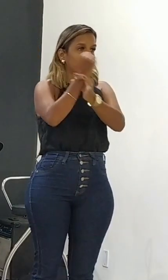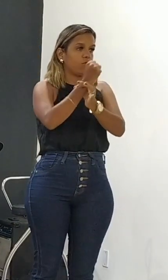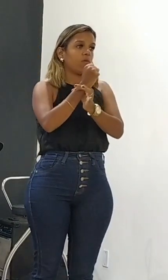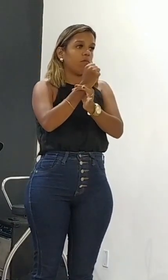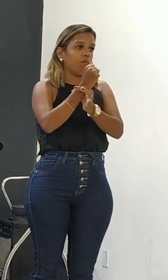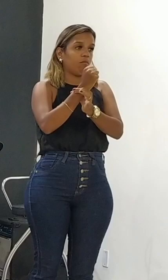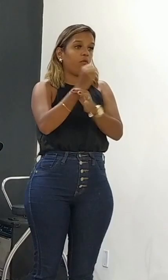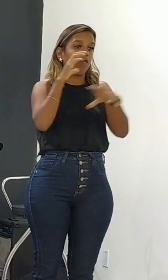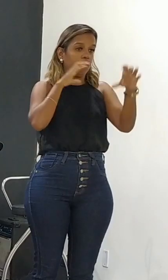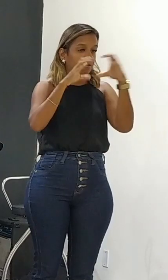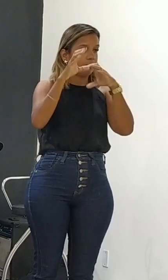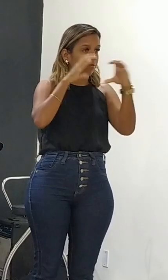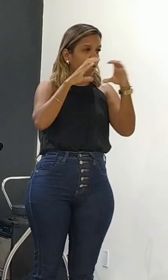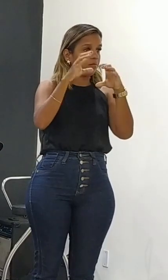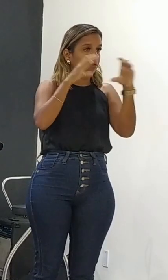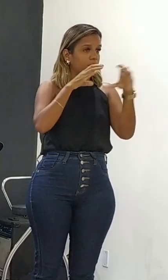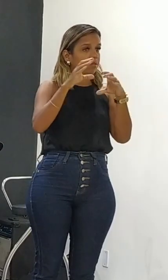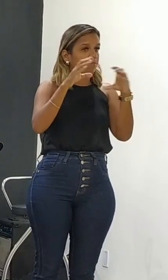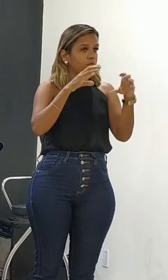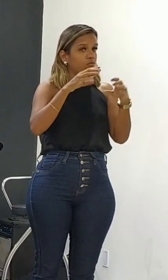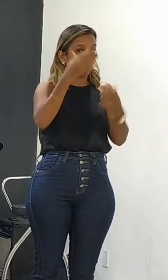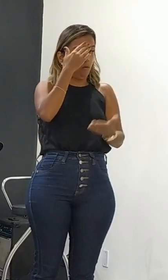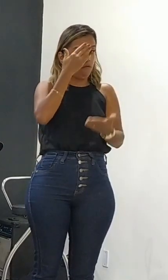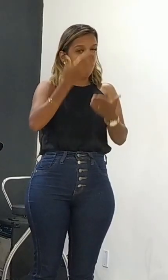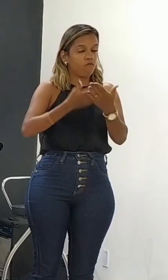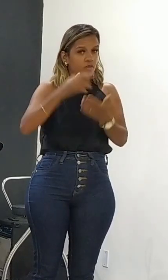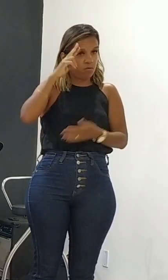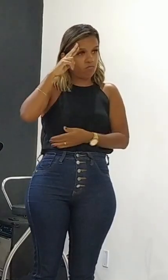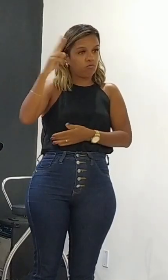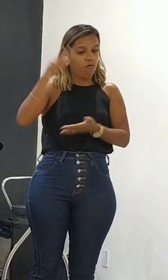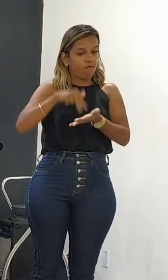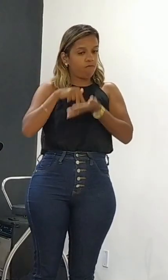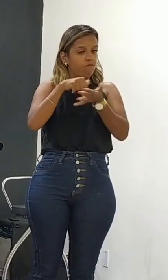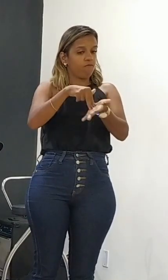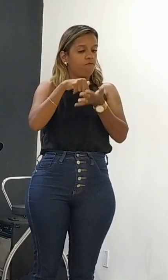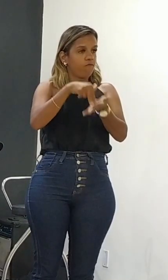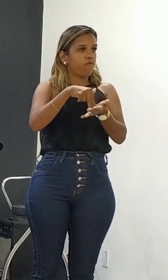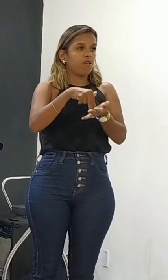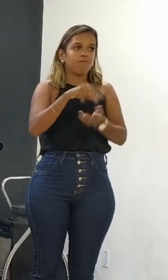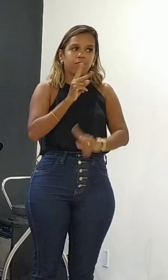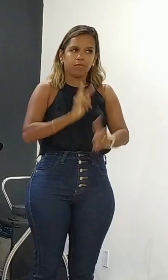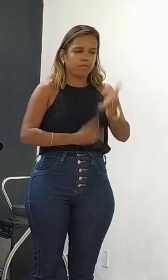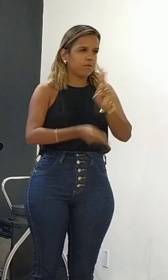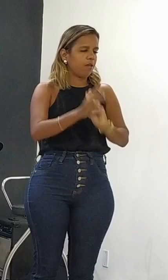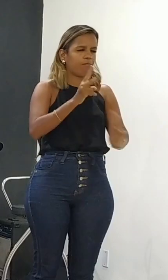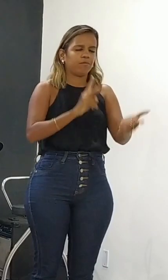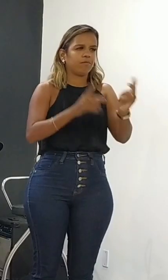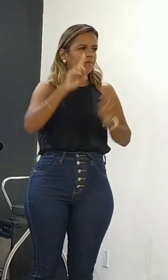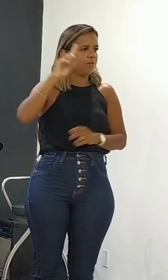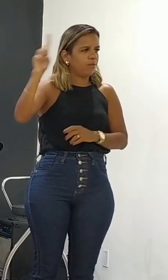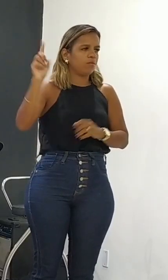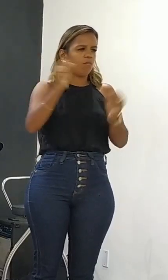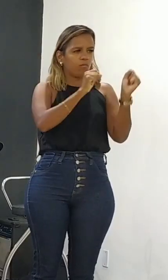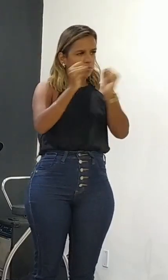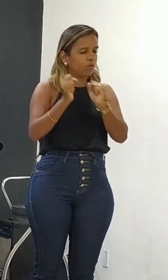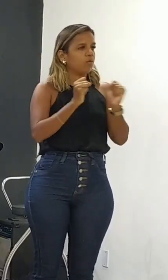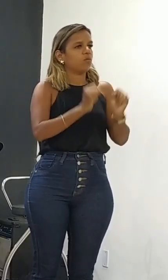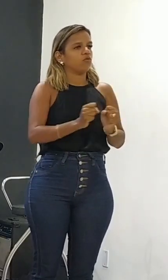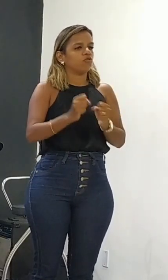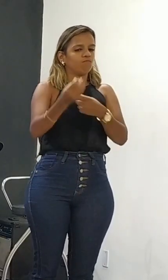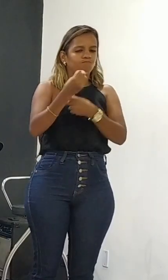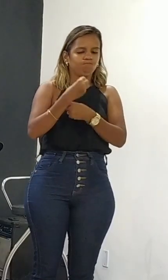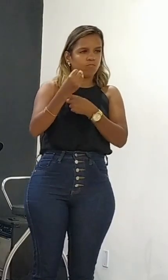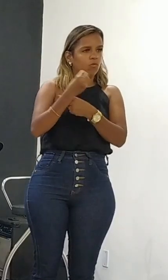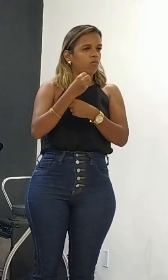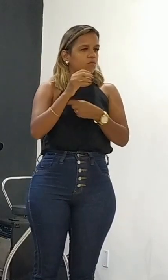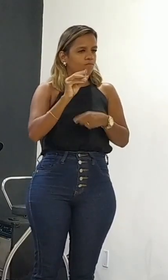Senhor é o monte Sião que não se abala, mas que permanece para sempre. Se nosso Deus é tremendo, é poderoso para nos sustentar, para